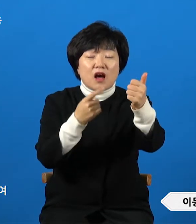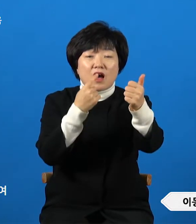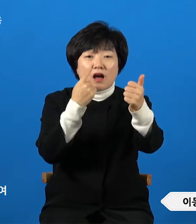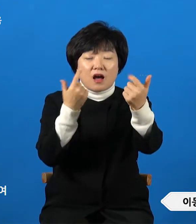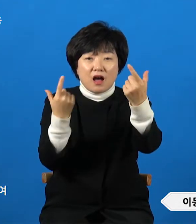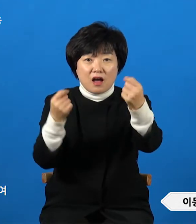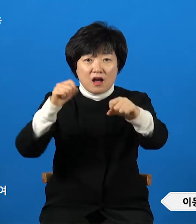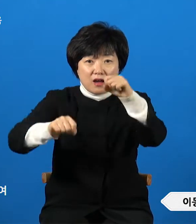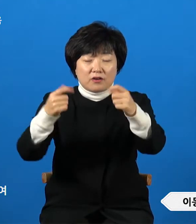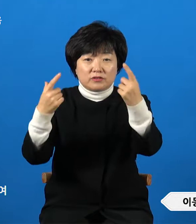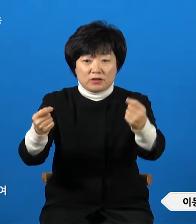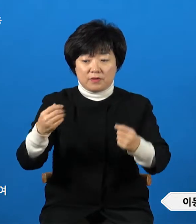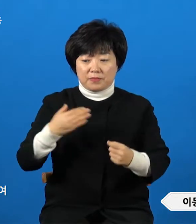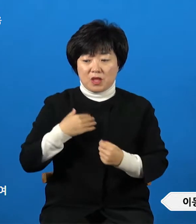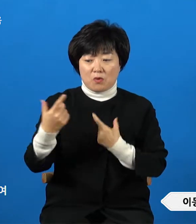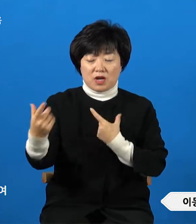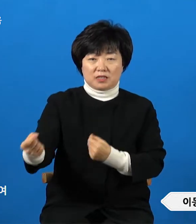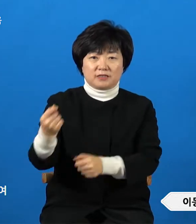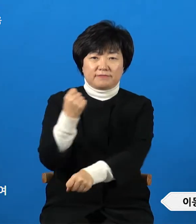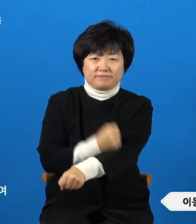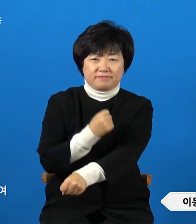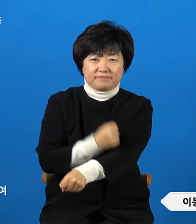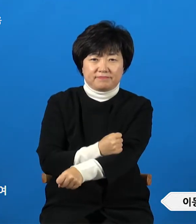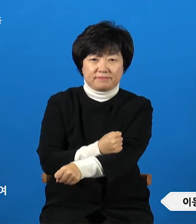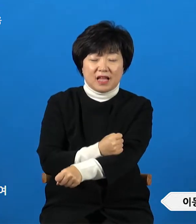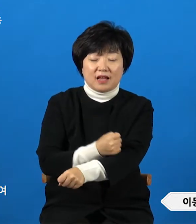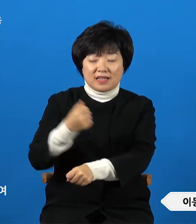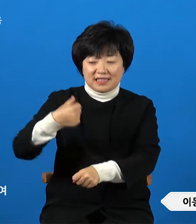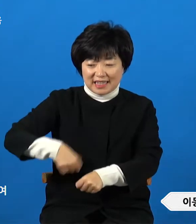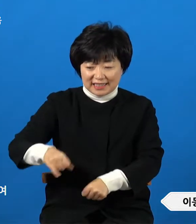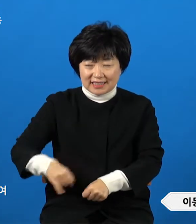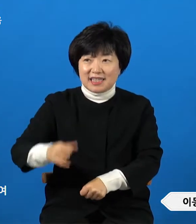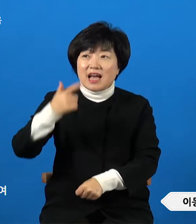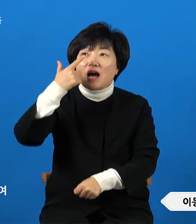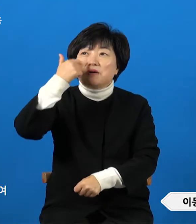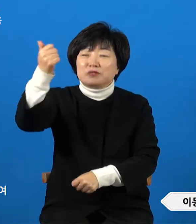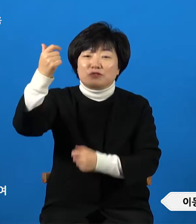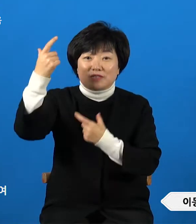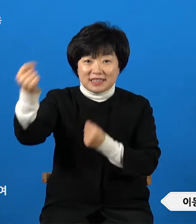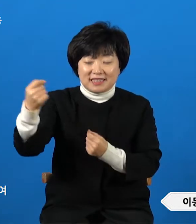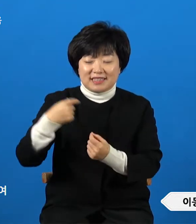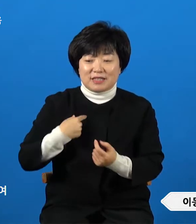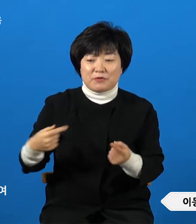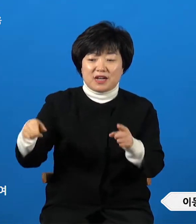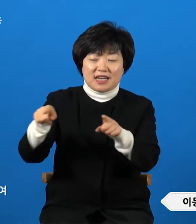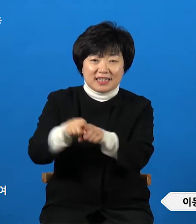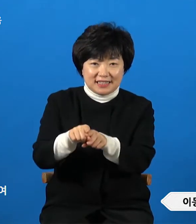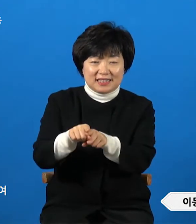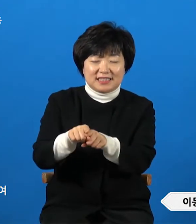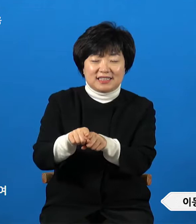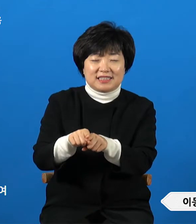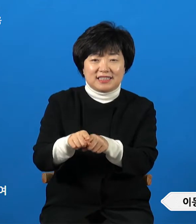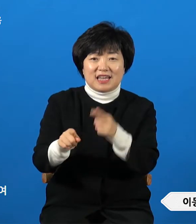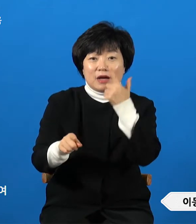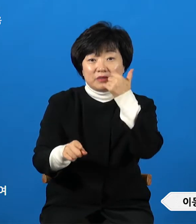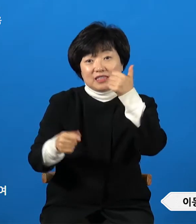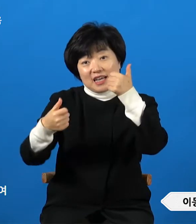위해서 수고하였느니라. 자식이 아버지에게 함같이 나와 함께 더불어 마치